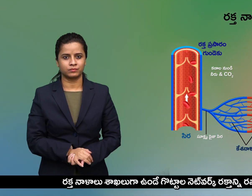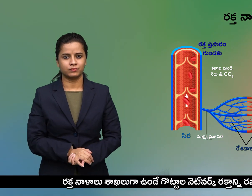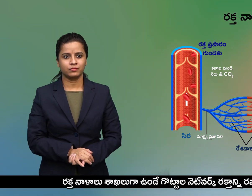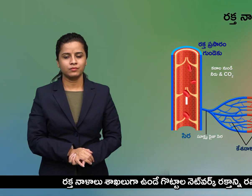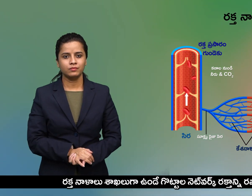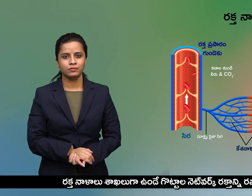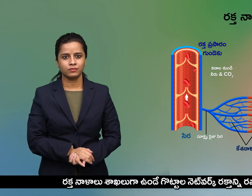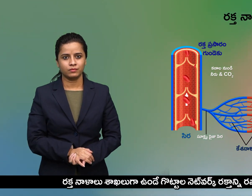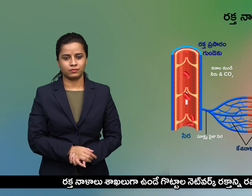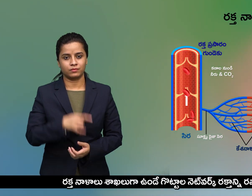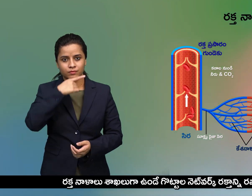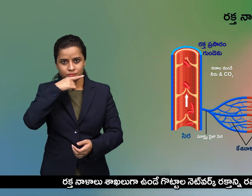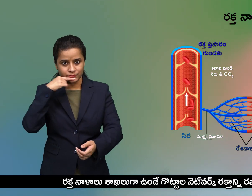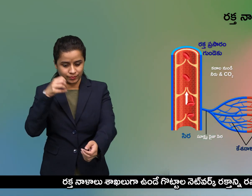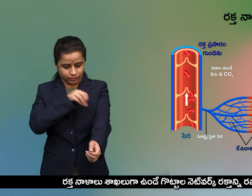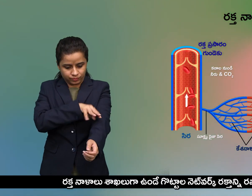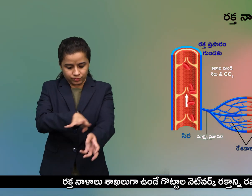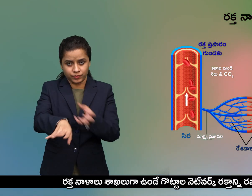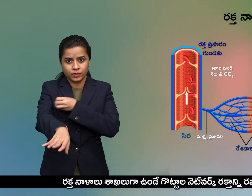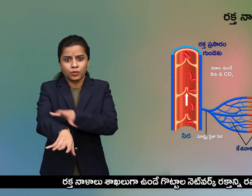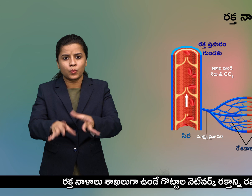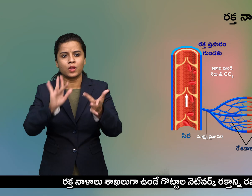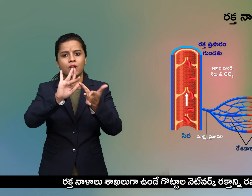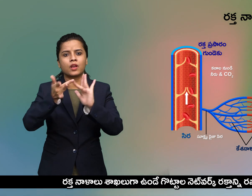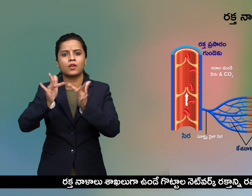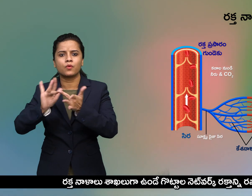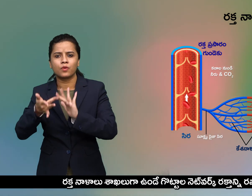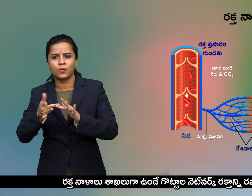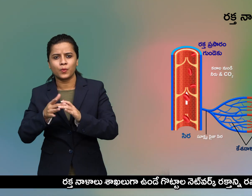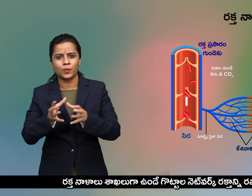రక్తనాళాలు శాఖలుగా ఉండే గొట్టాల నెట్వర్క్ రక్తాన్ని